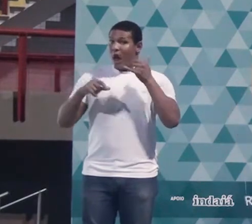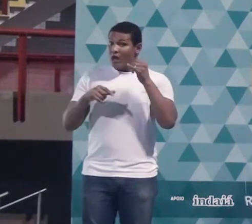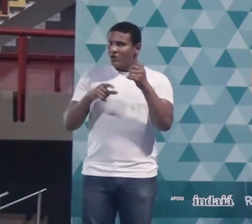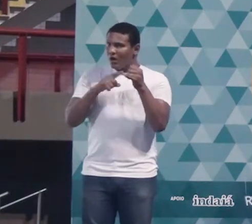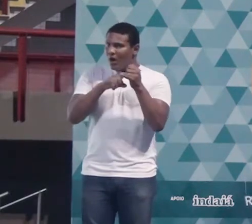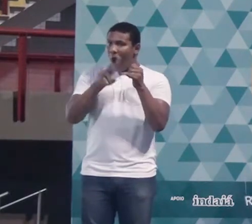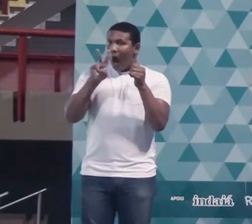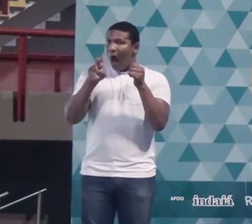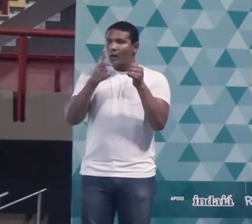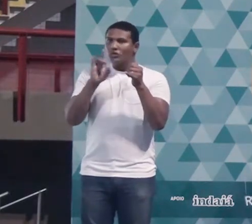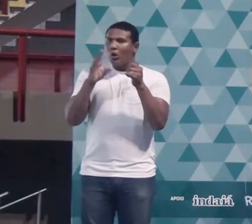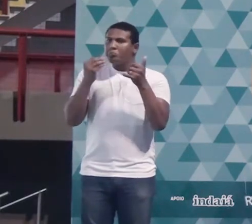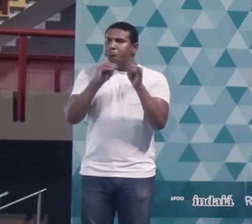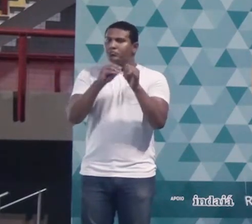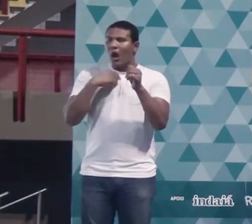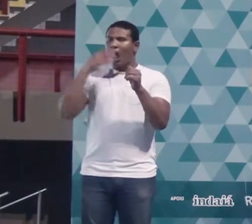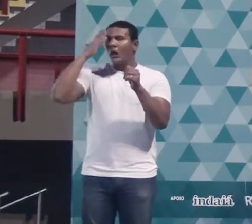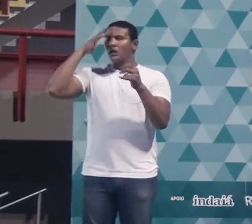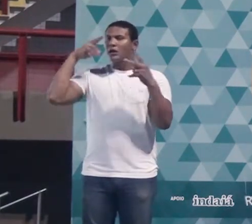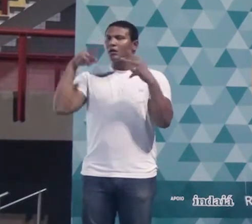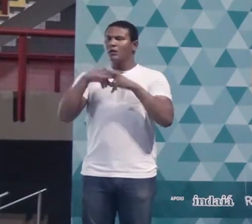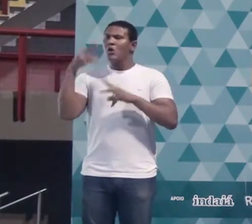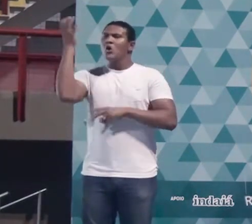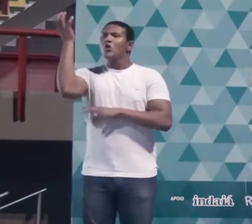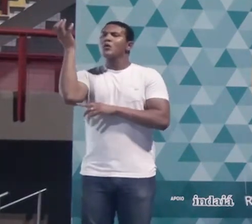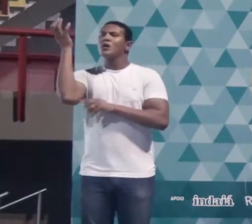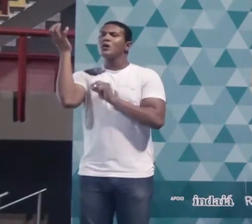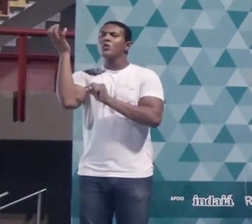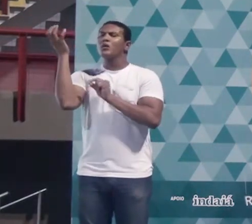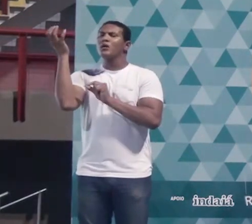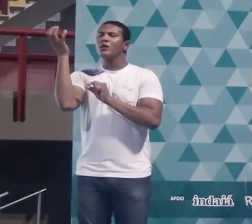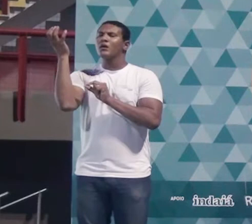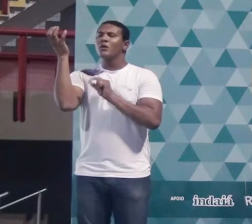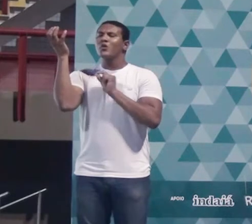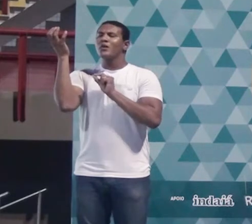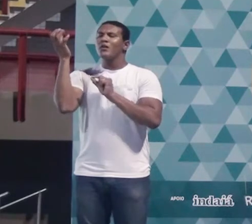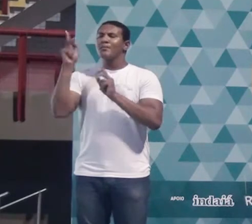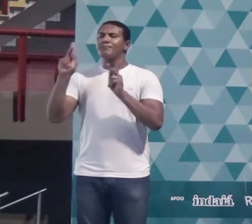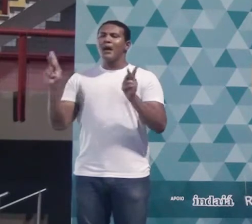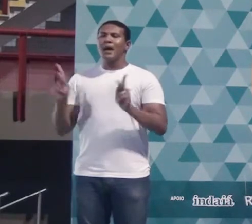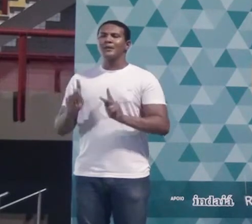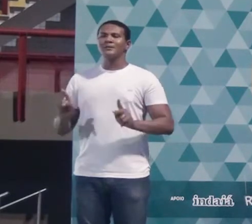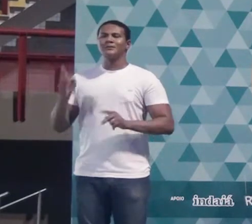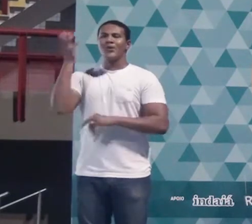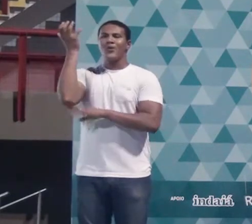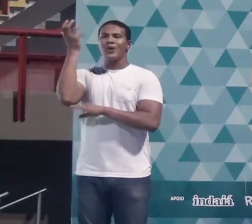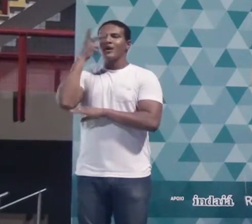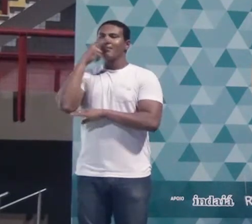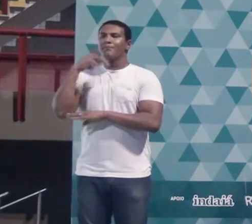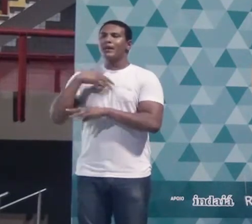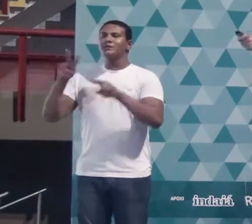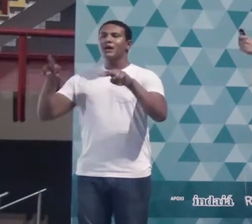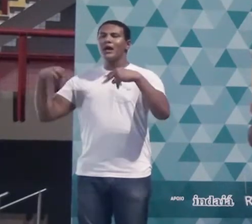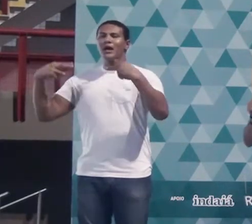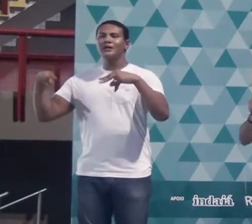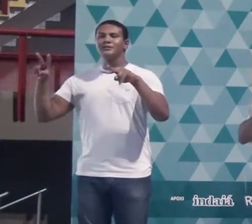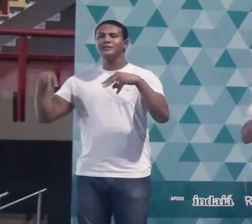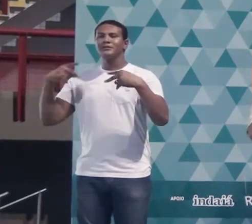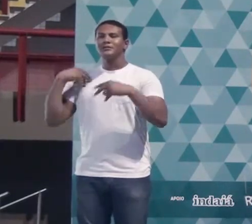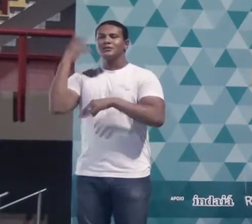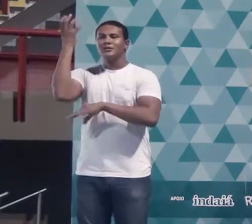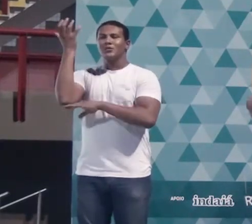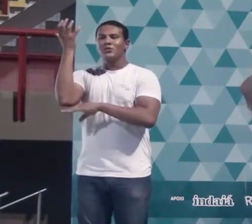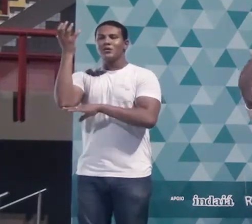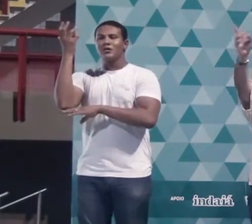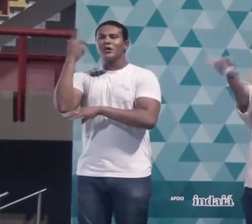sou coqueiro. O que o coqueiro significa? Tranquilidade, serenidade, paz. Revólver é guerra, coqueiro é